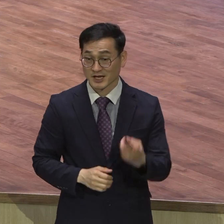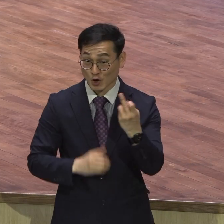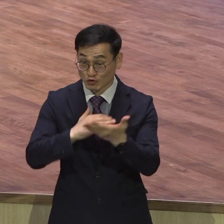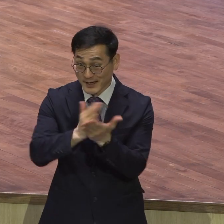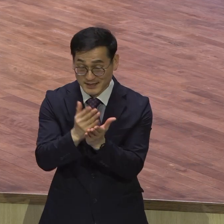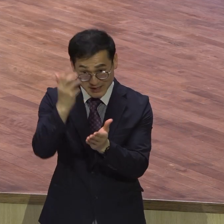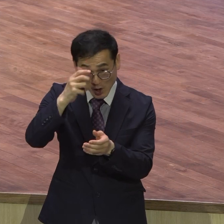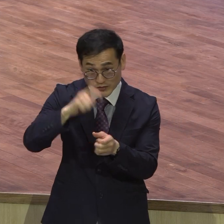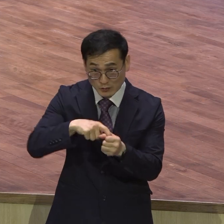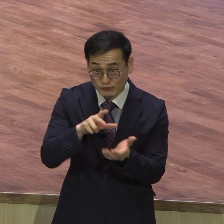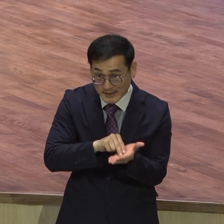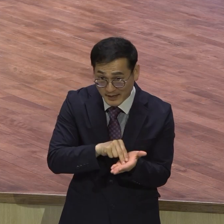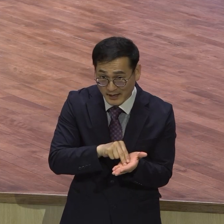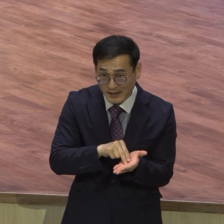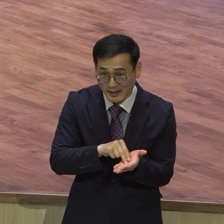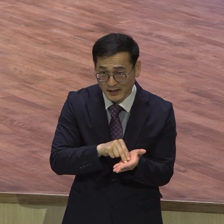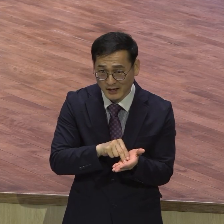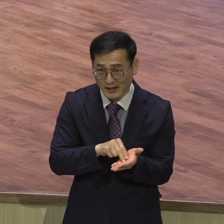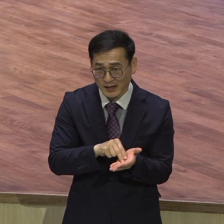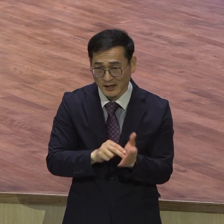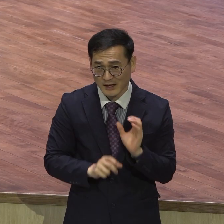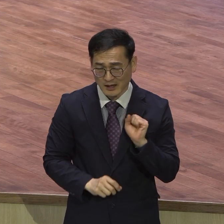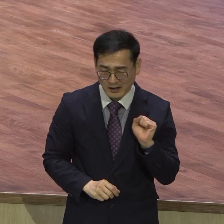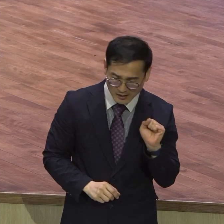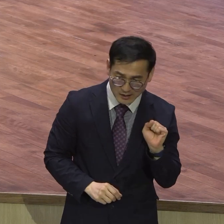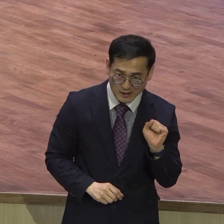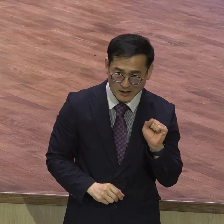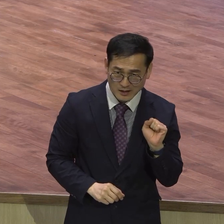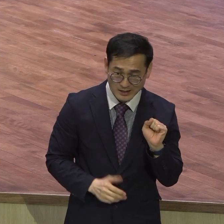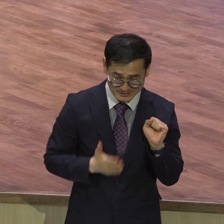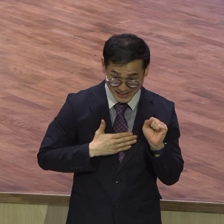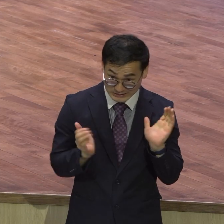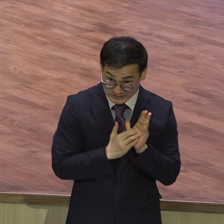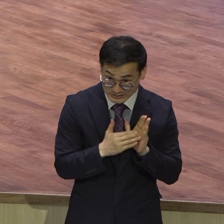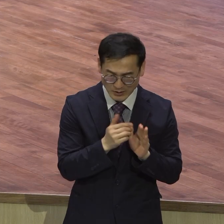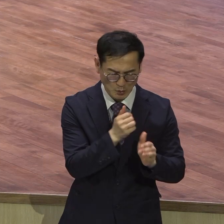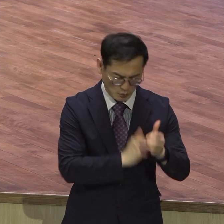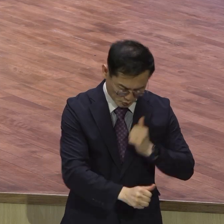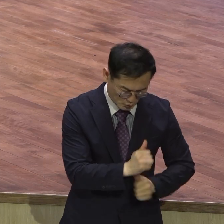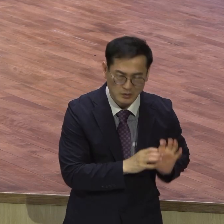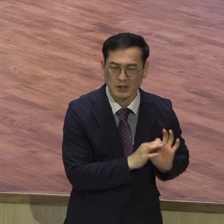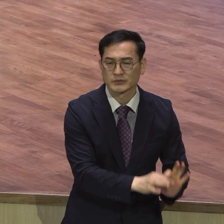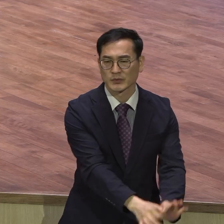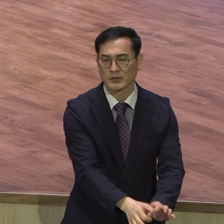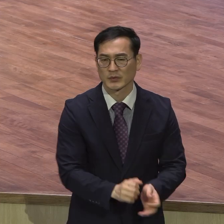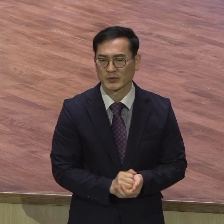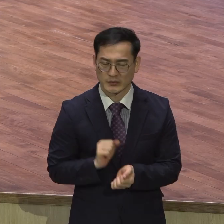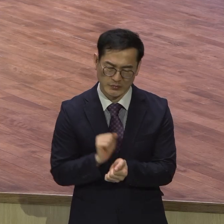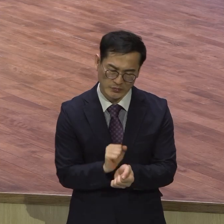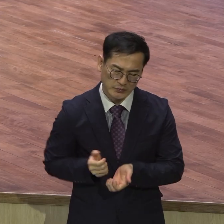속에서 망해가고 자기뿐만이요. 대를 이어서 후손들기까지